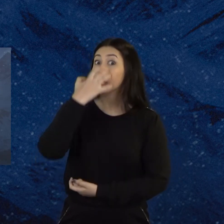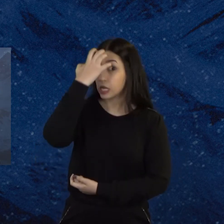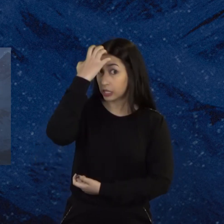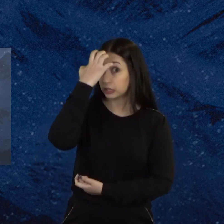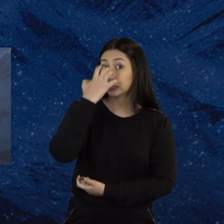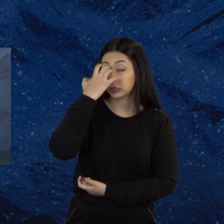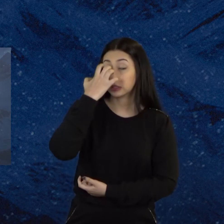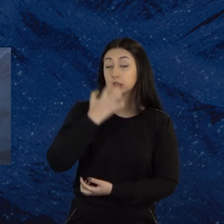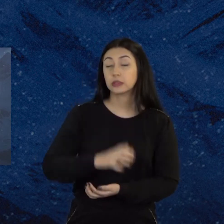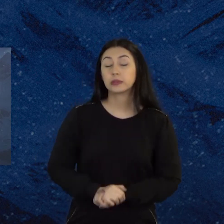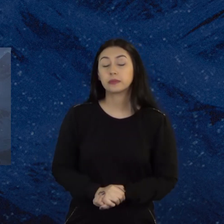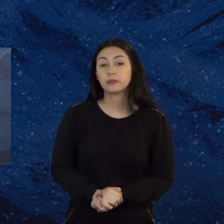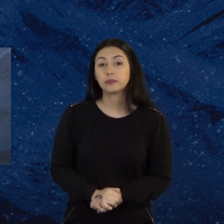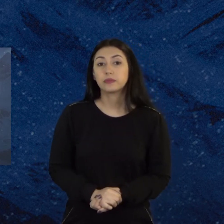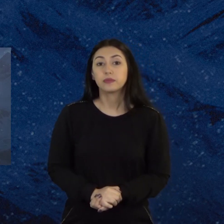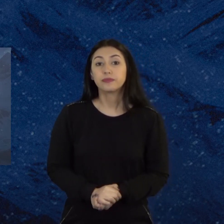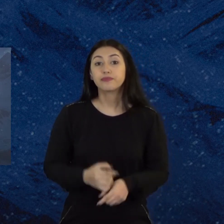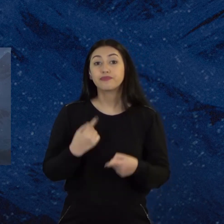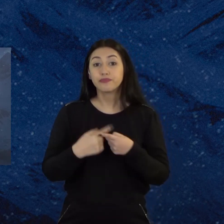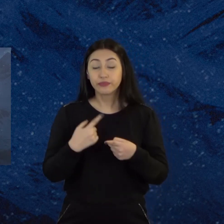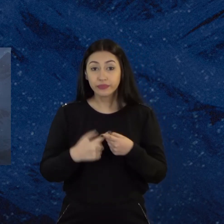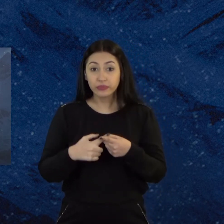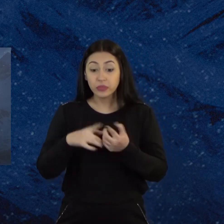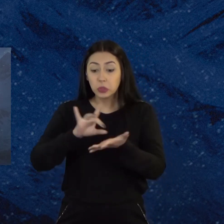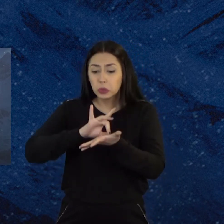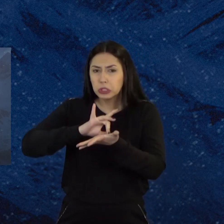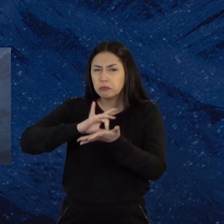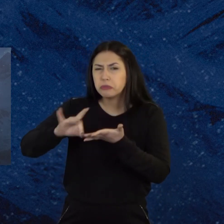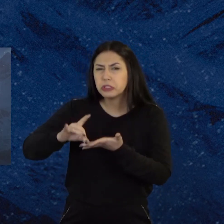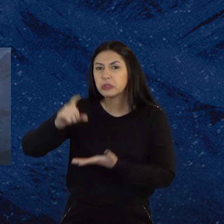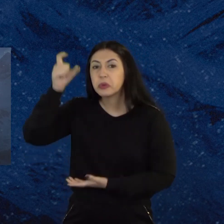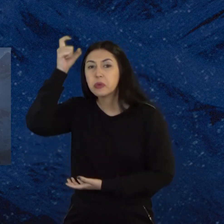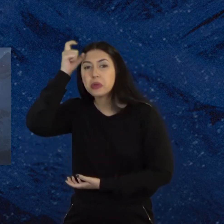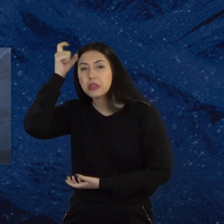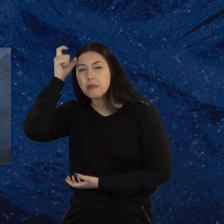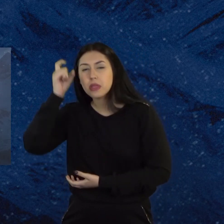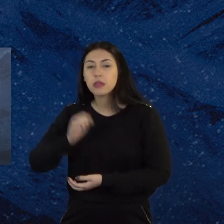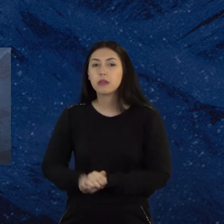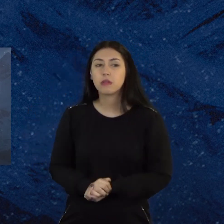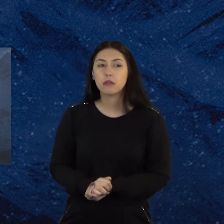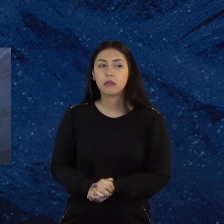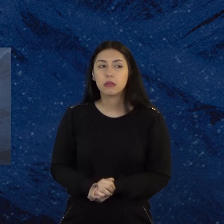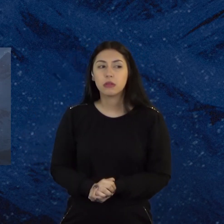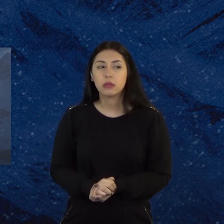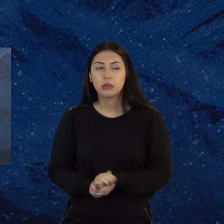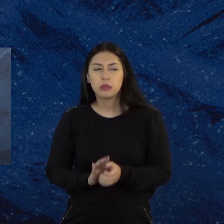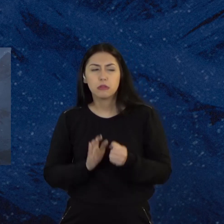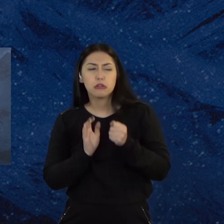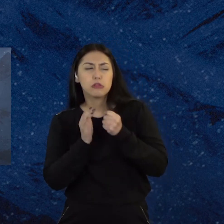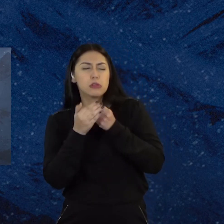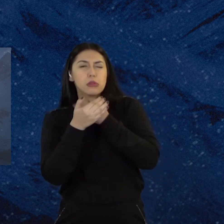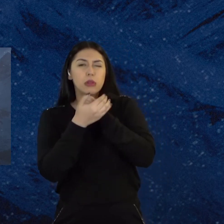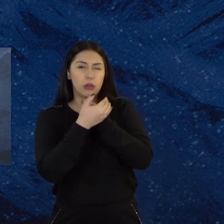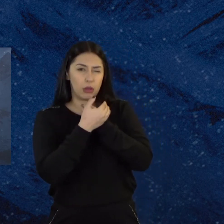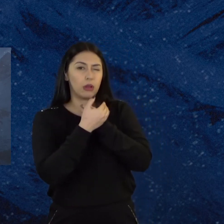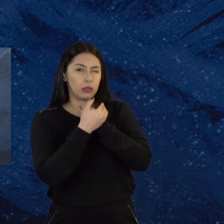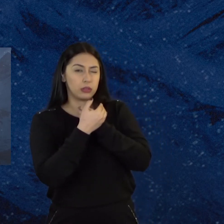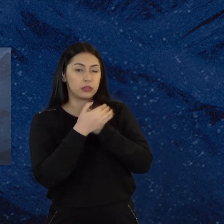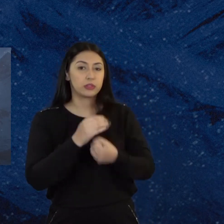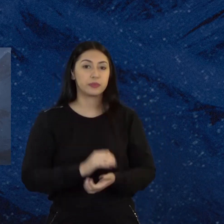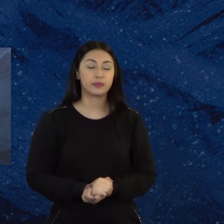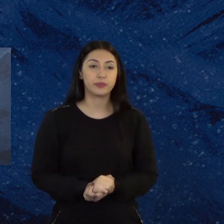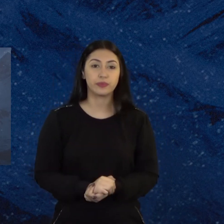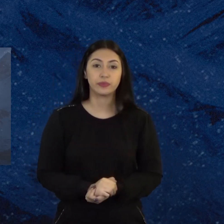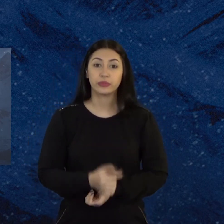isso. E outra coisa, o inimigo é muito sutil. E nós vamos ver, o